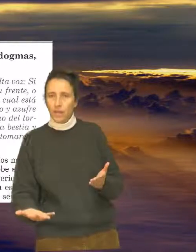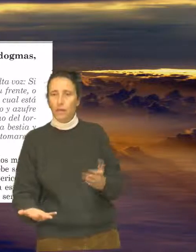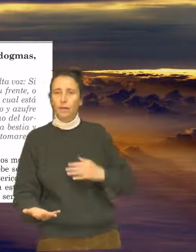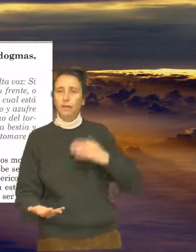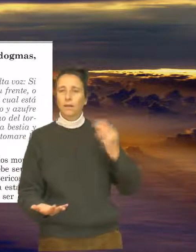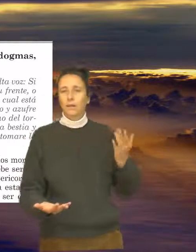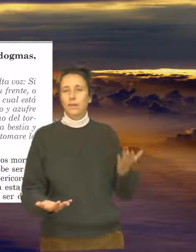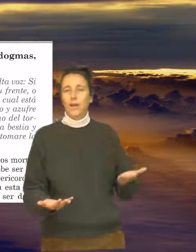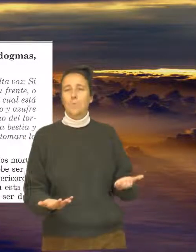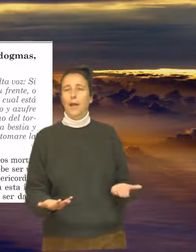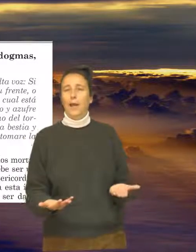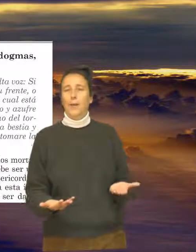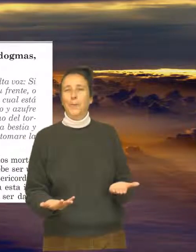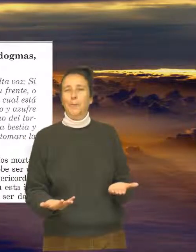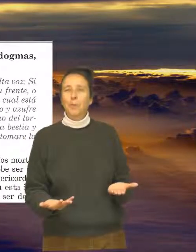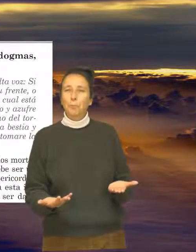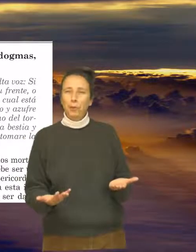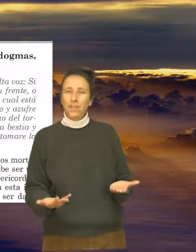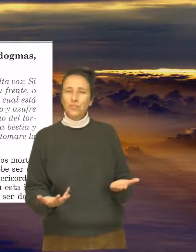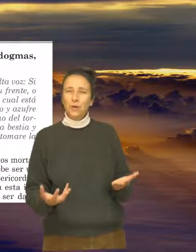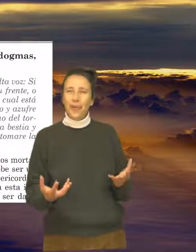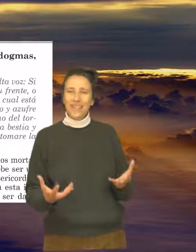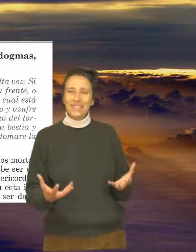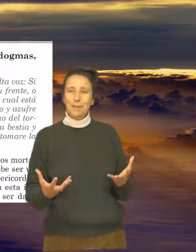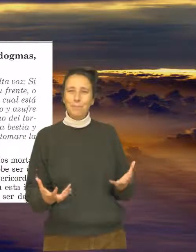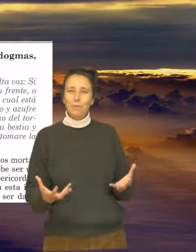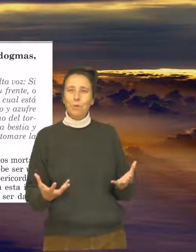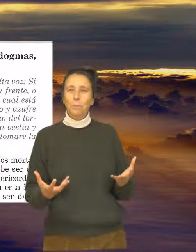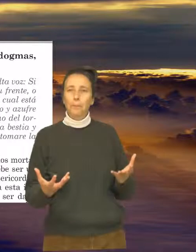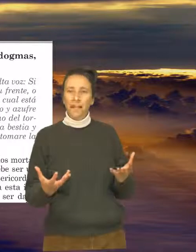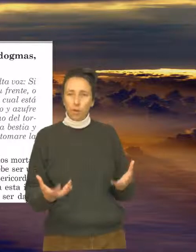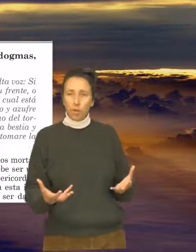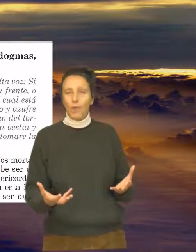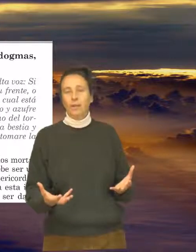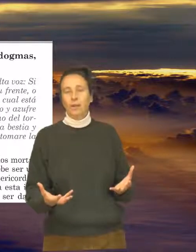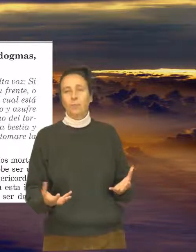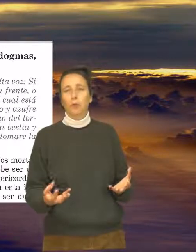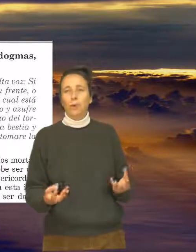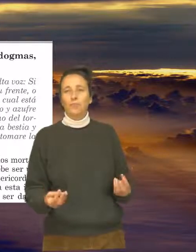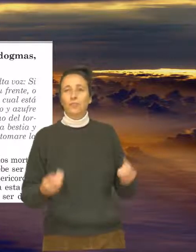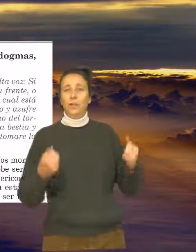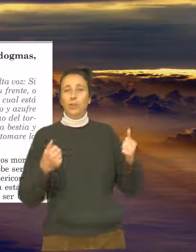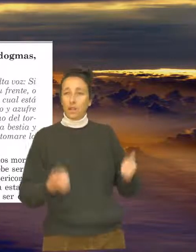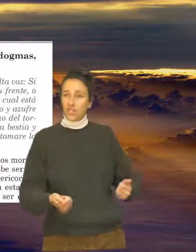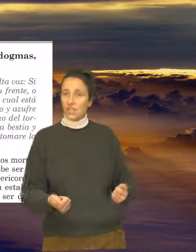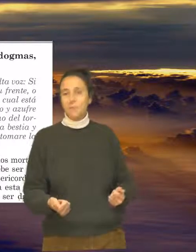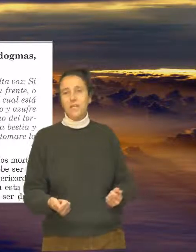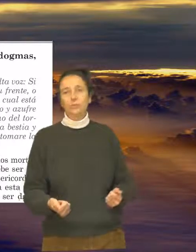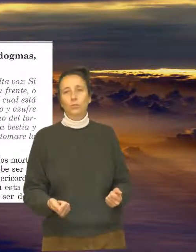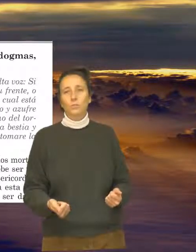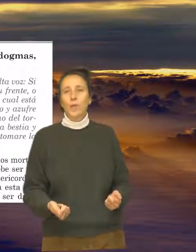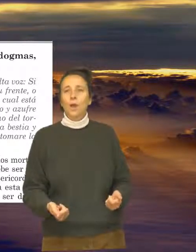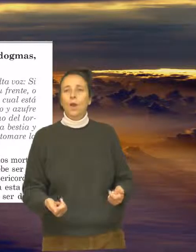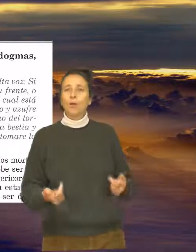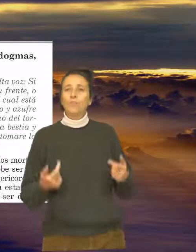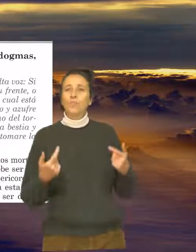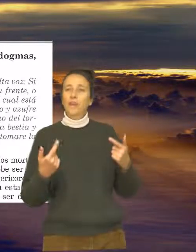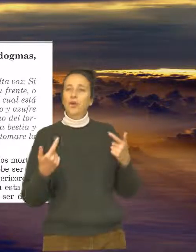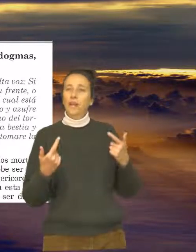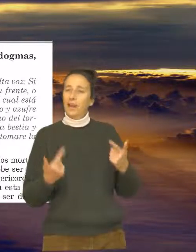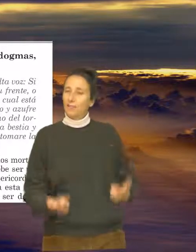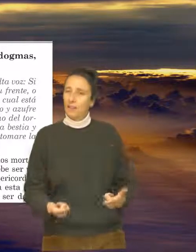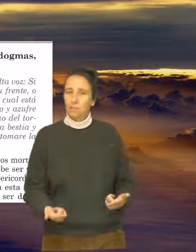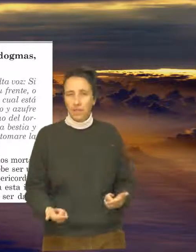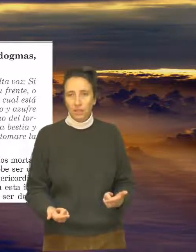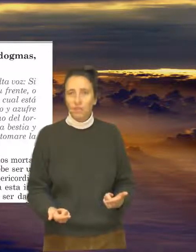entre el bien y el mal. Por eso este mismo periodo de tiempo coincide con el sellamiento,